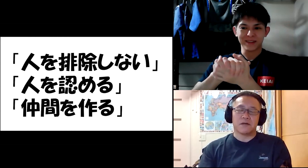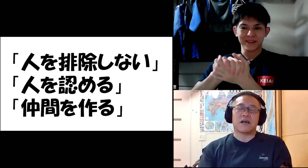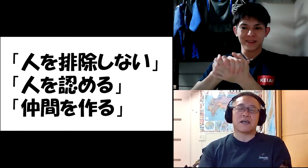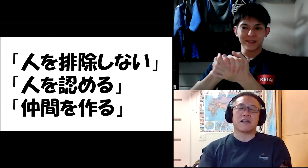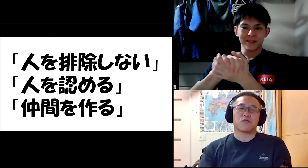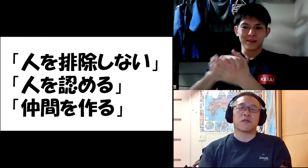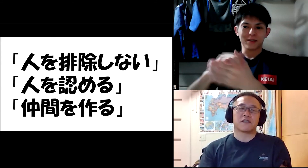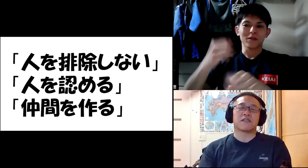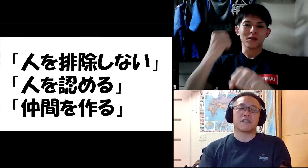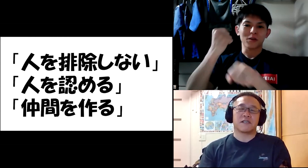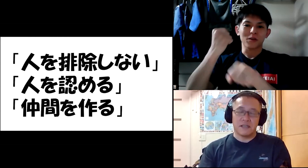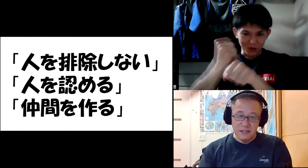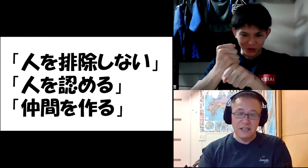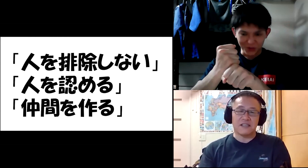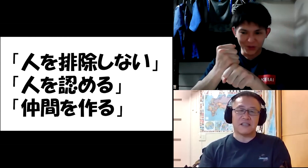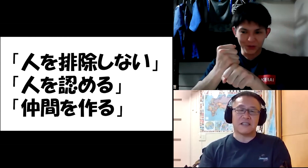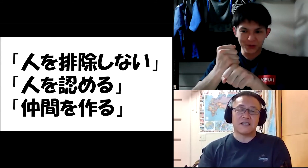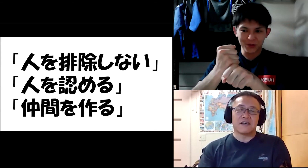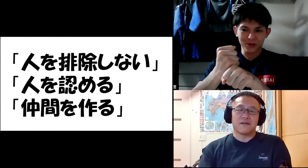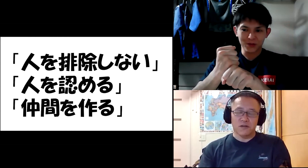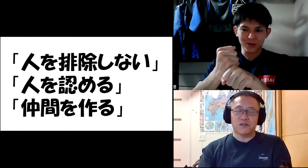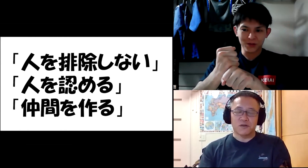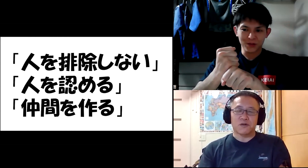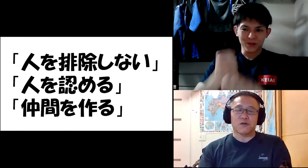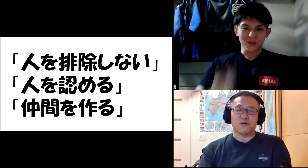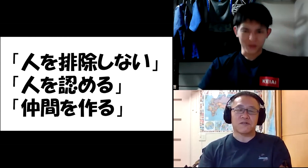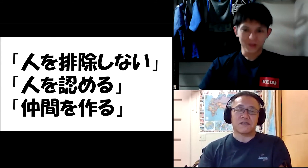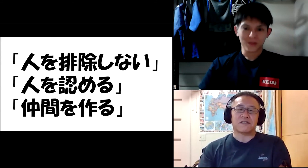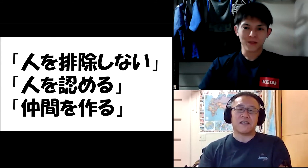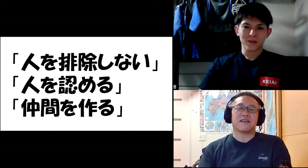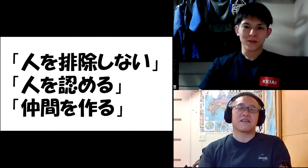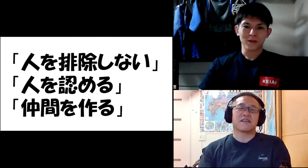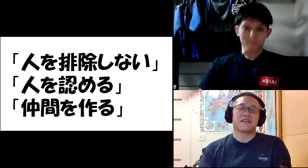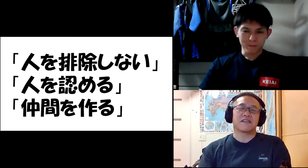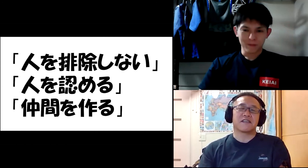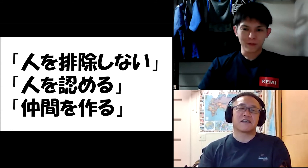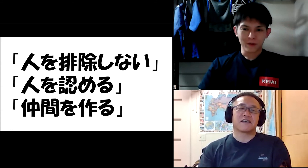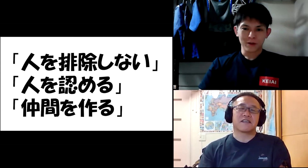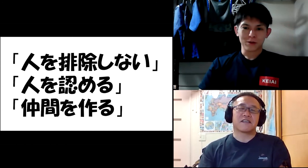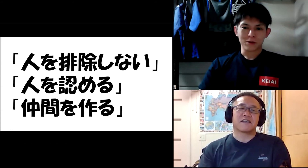関係なく友達を作るということですね。